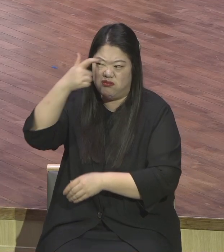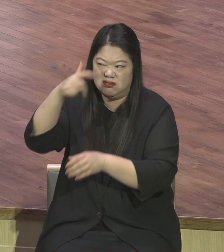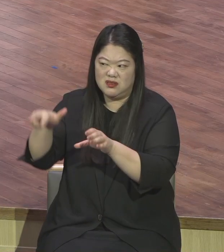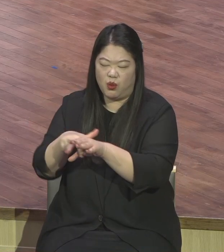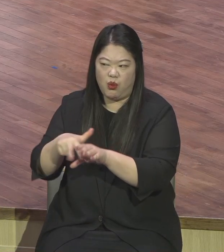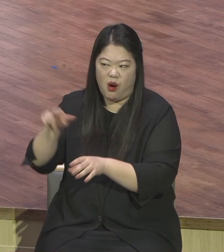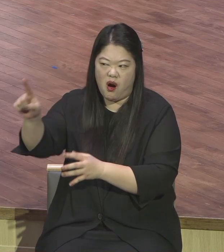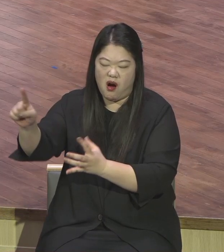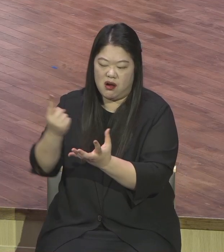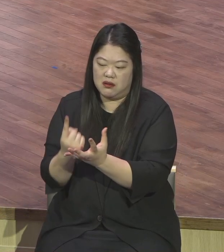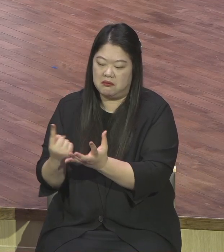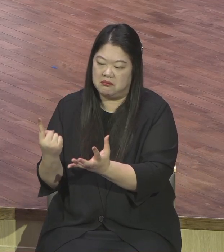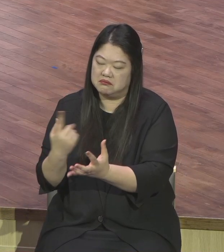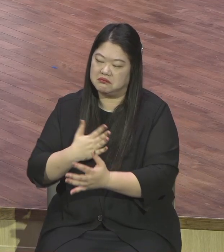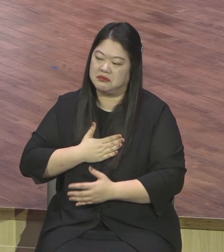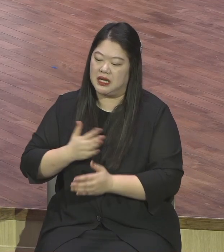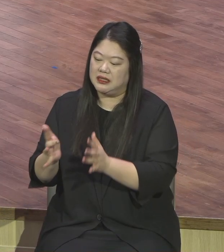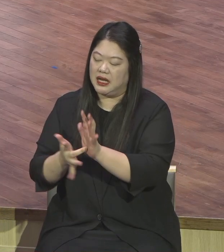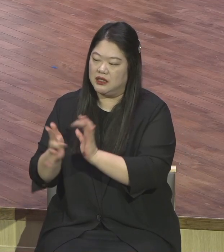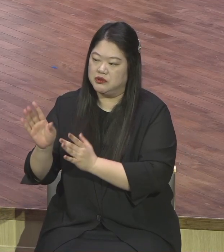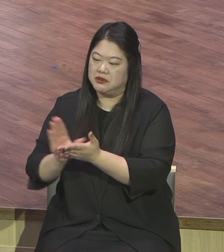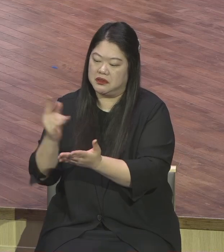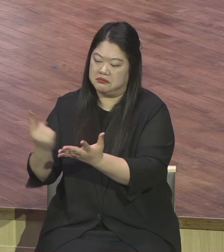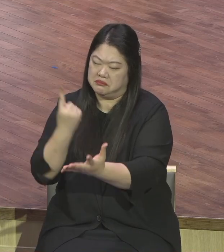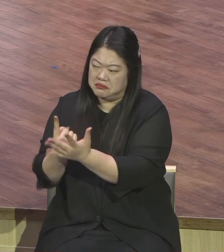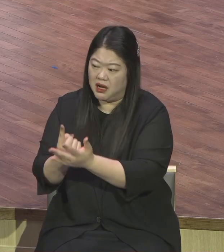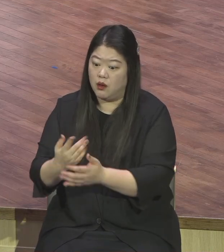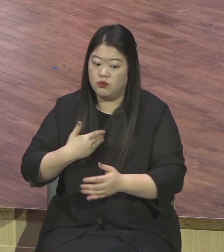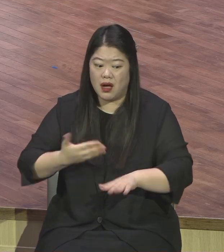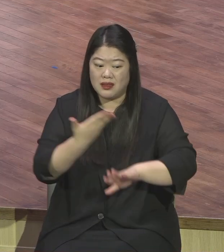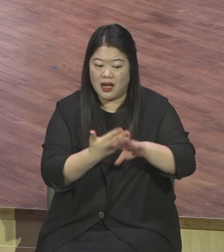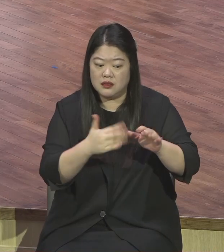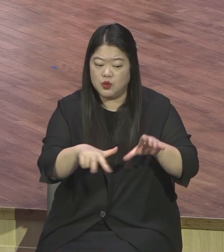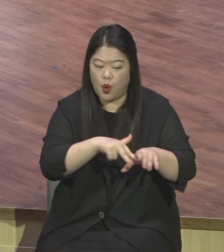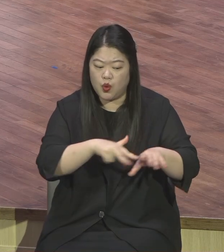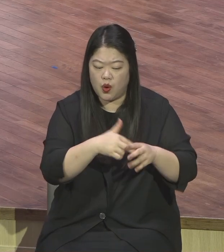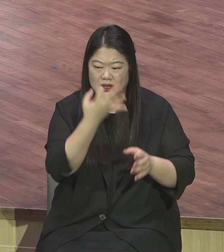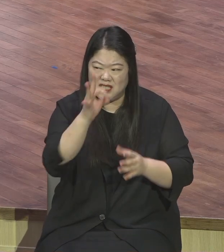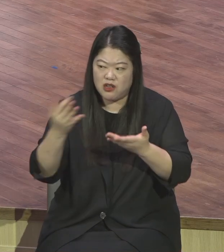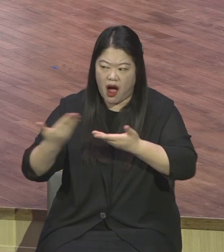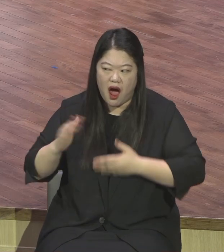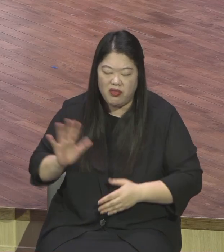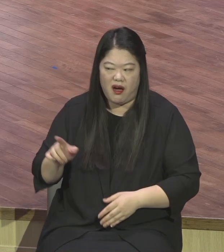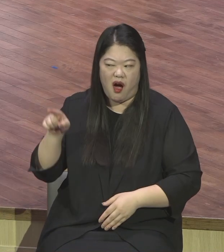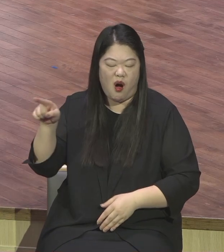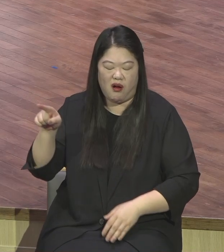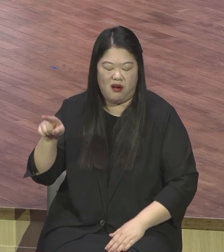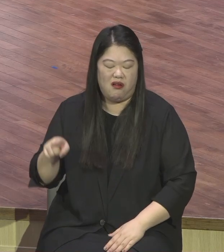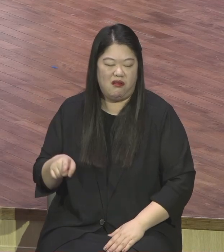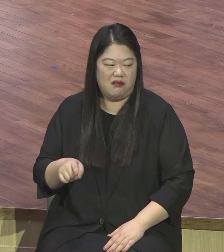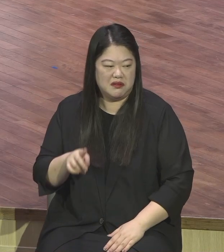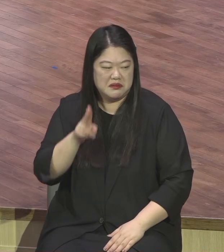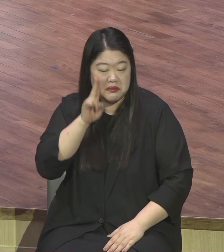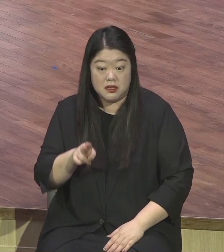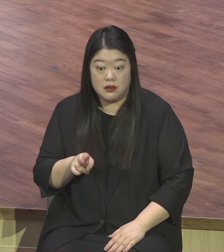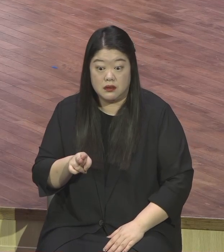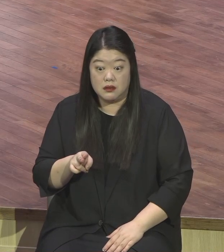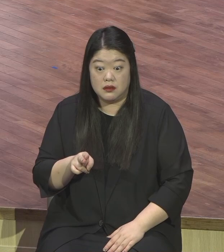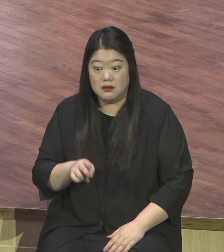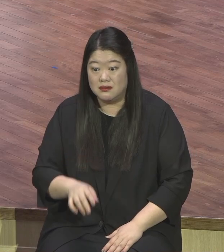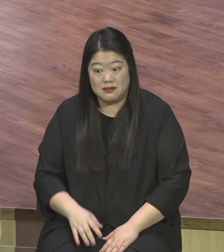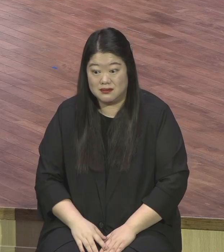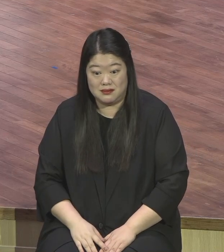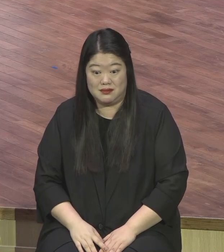수 없어요. 진리는 하나밖에 없습니다. 유일성의 복음, 지금 시대가